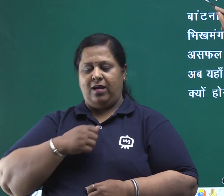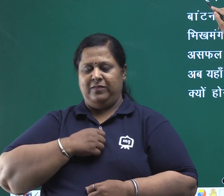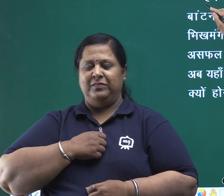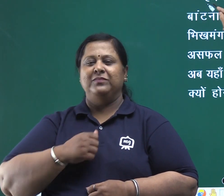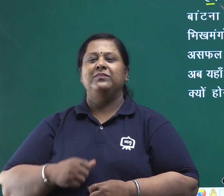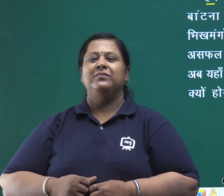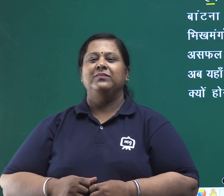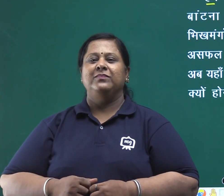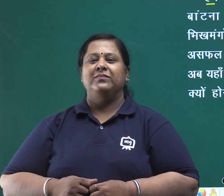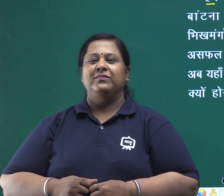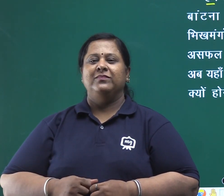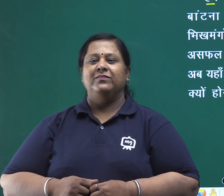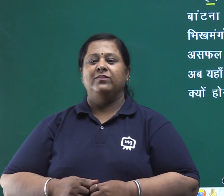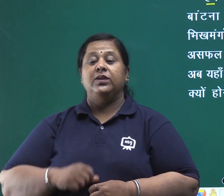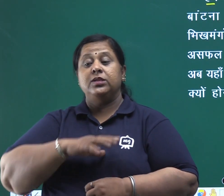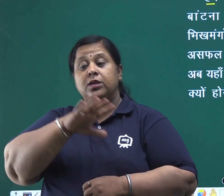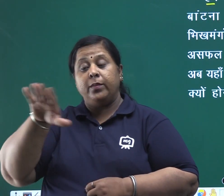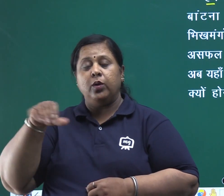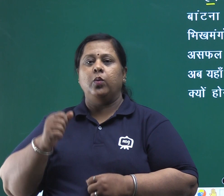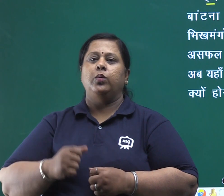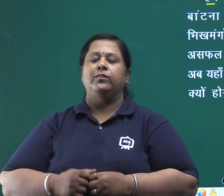हम सभी को